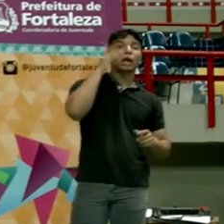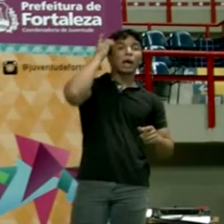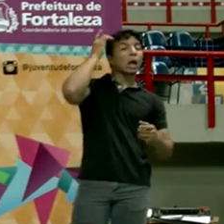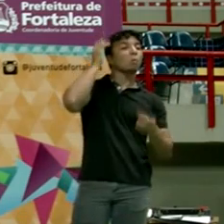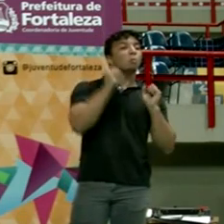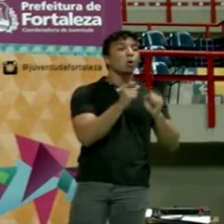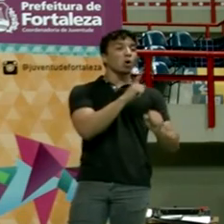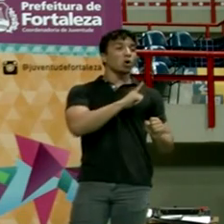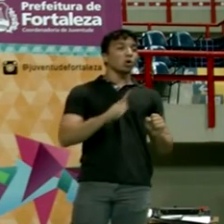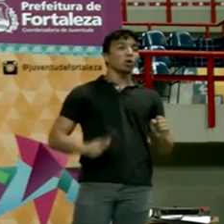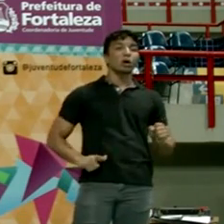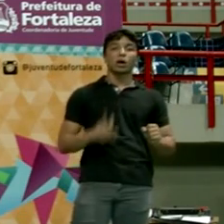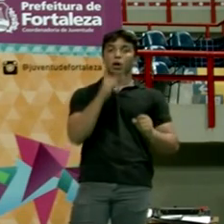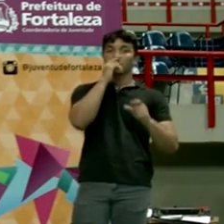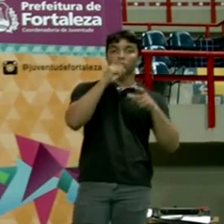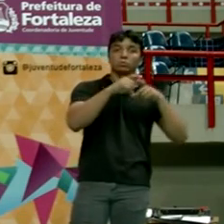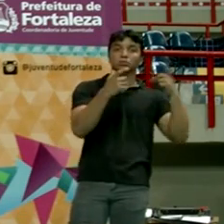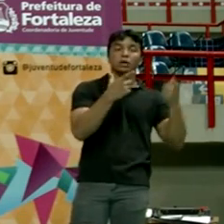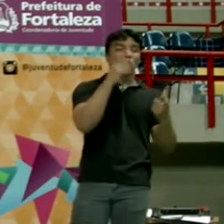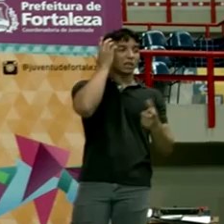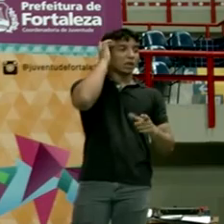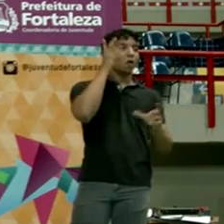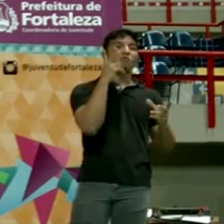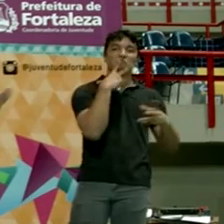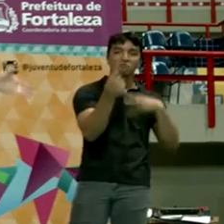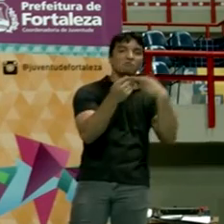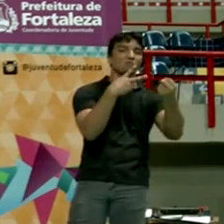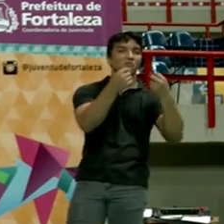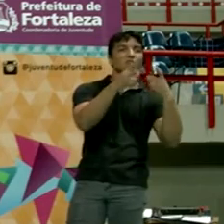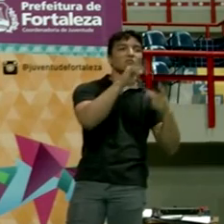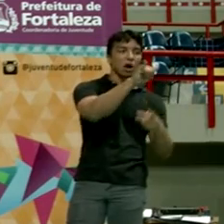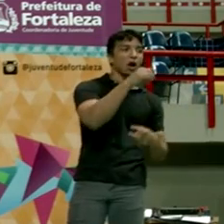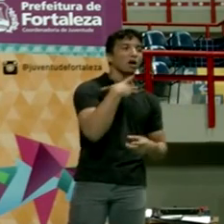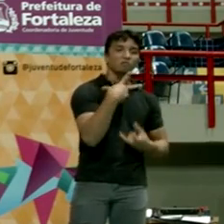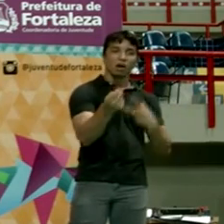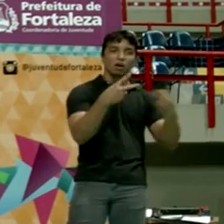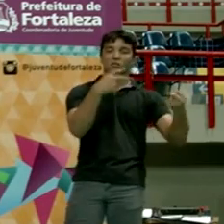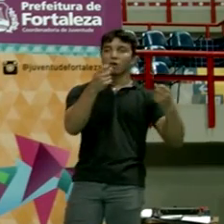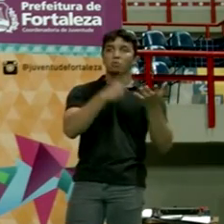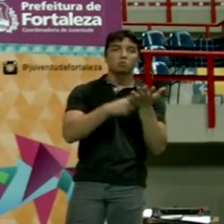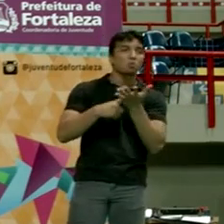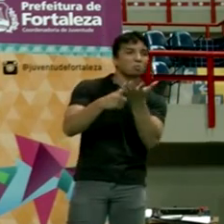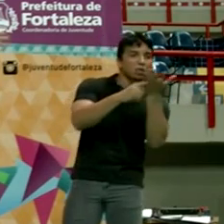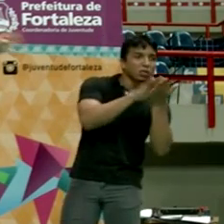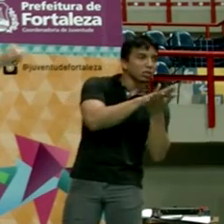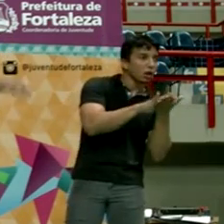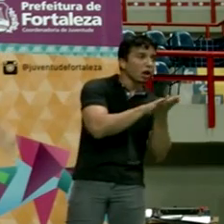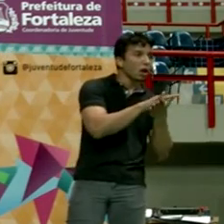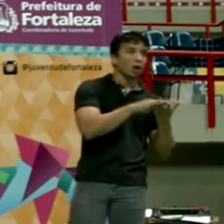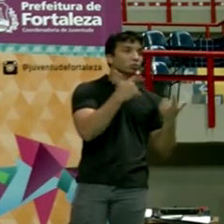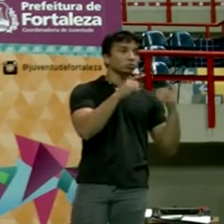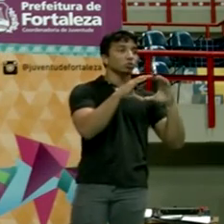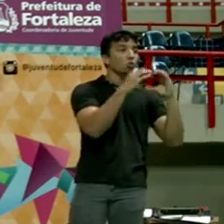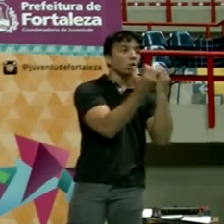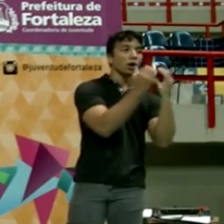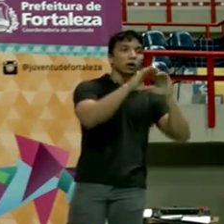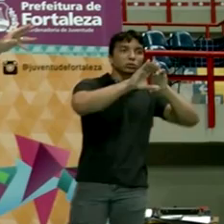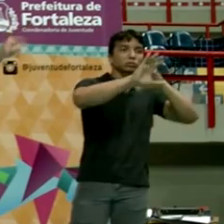podia governar sem maioria no Congresso. Ele não fazia acordos políticos com o